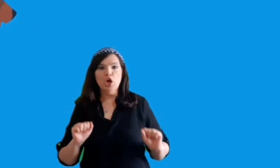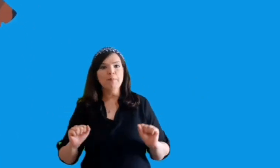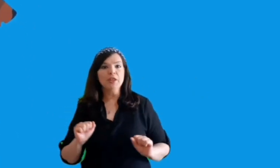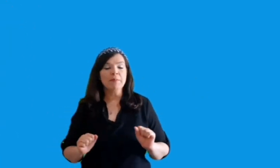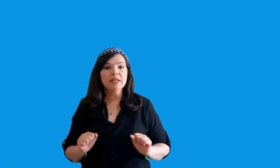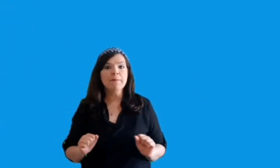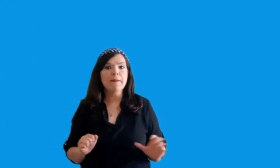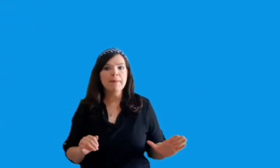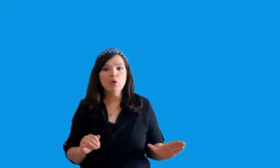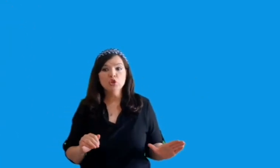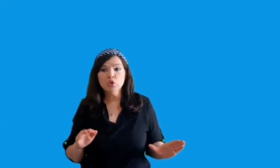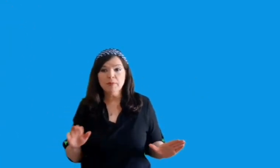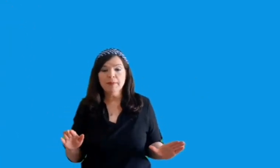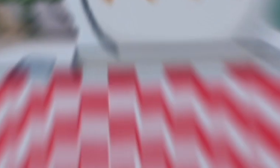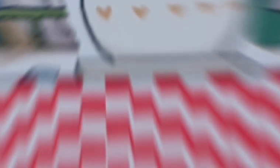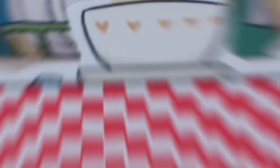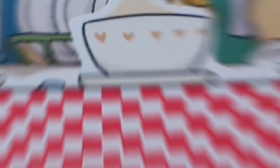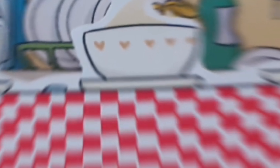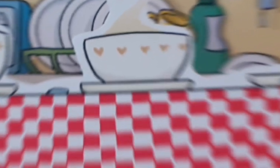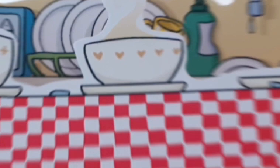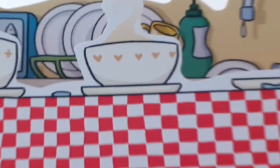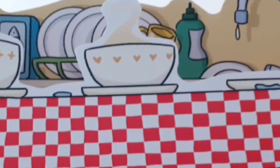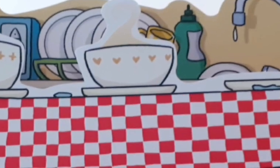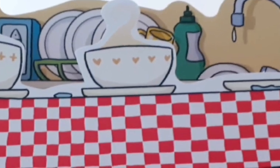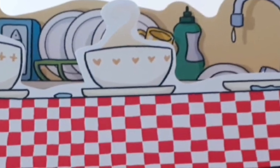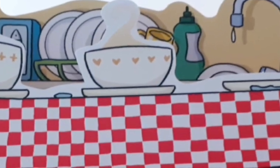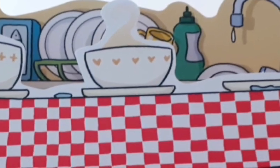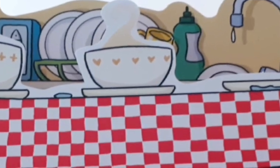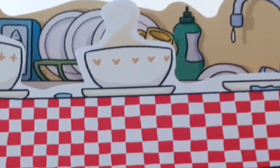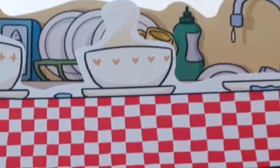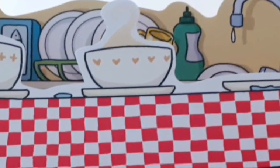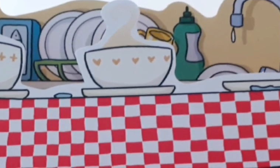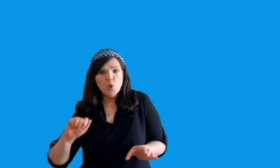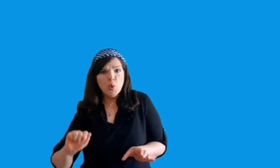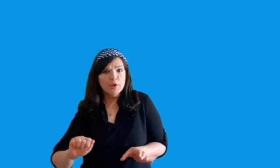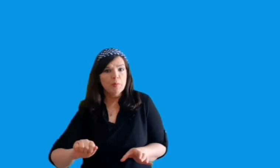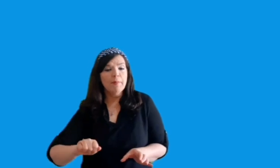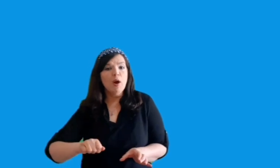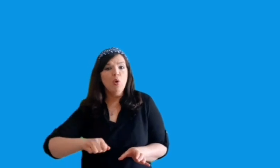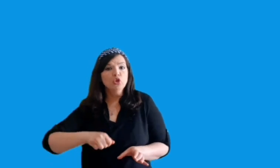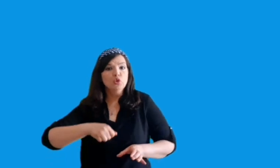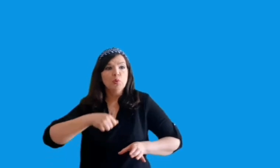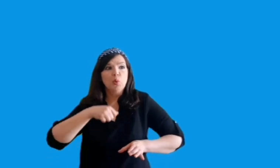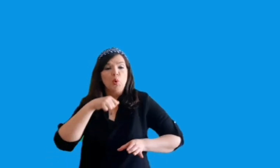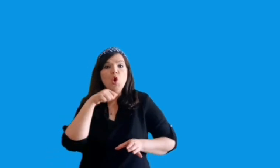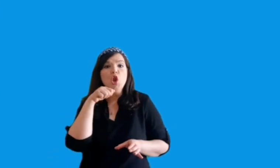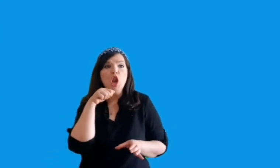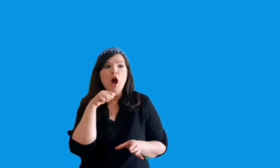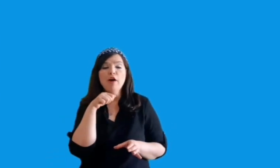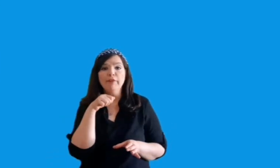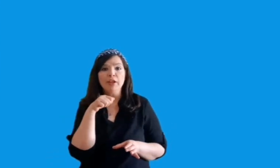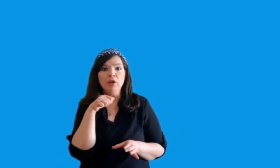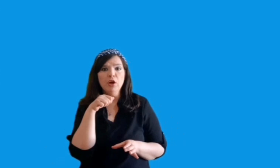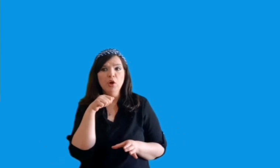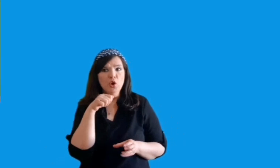comer! Rápidamente Papá Oso y Bebé Osito se acercaron al comedor. Cuando Papá Oso probó